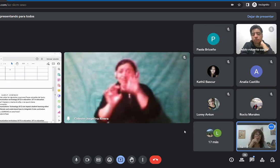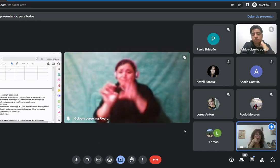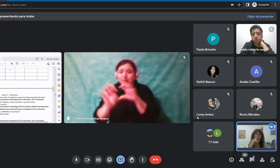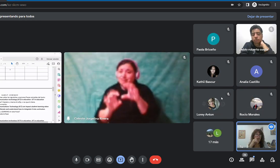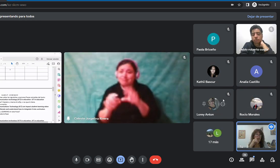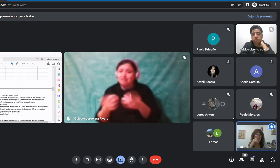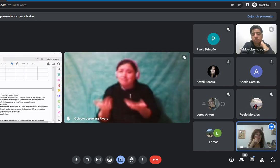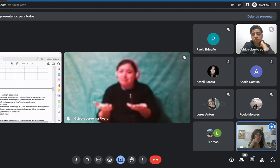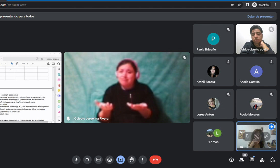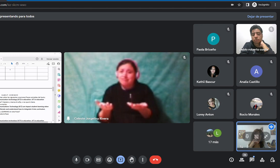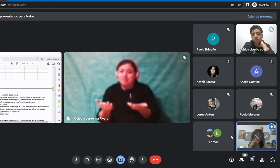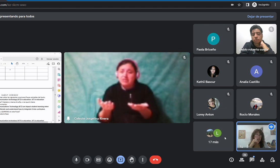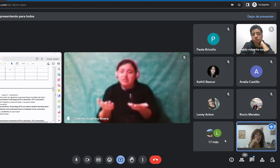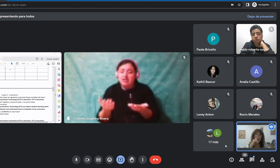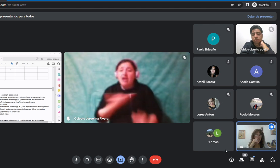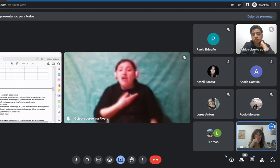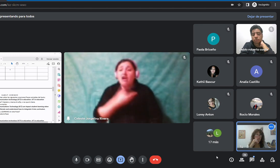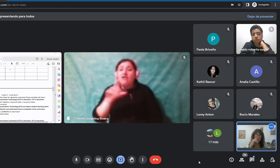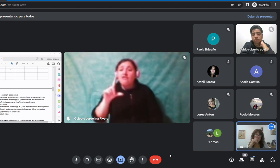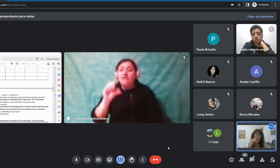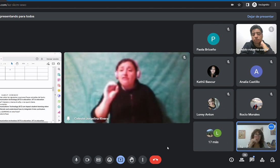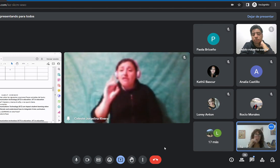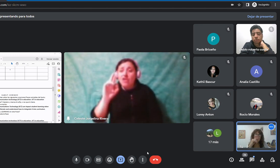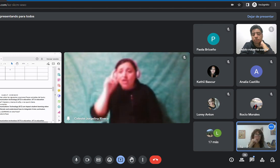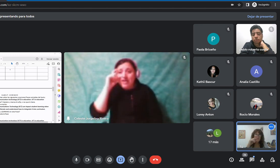Flores, Andrea se fue, está.